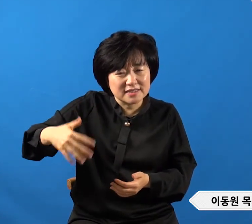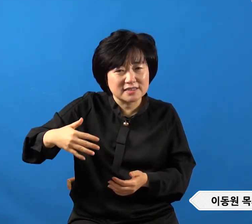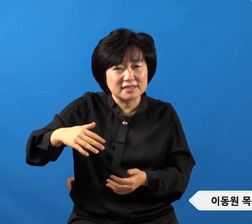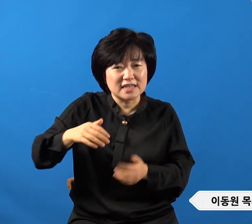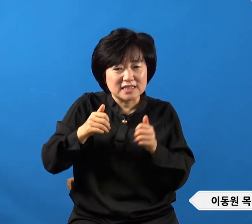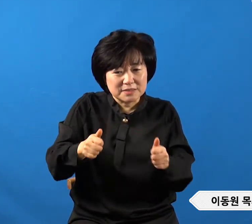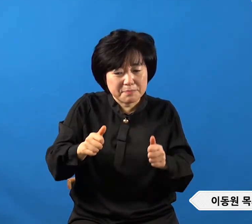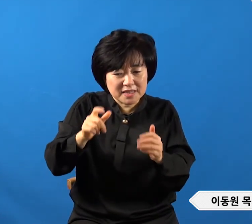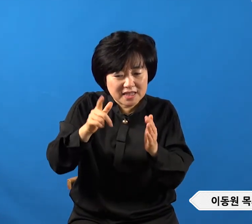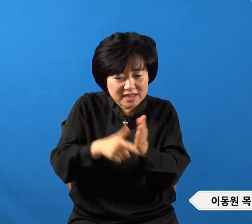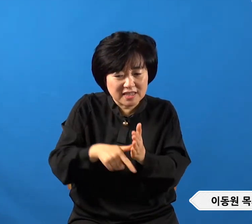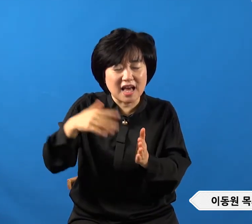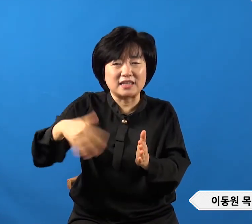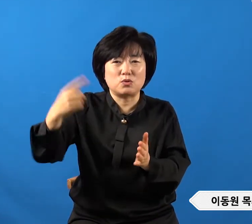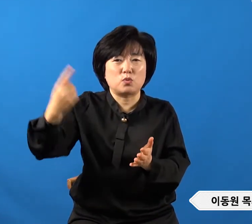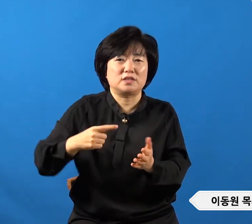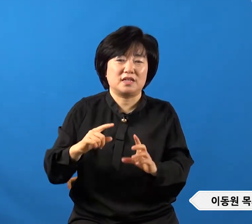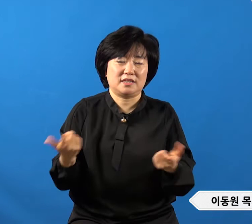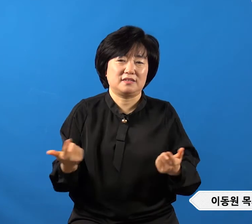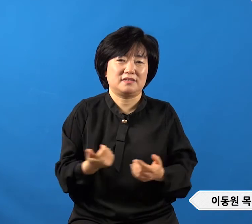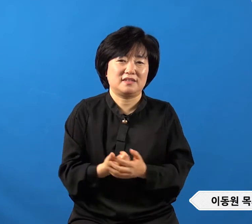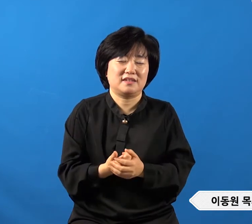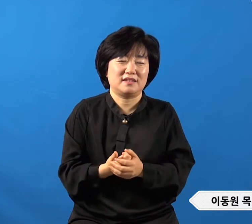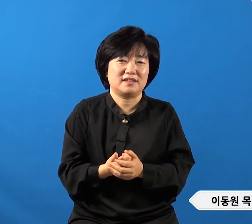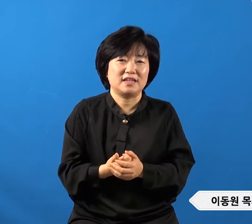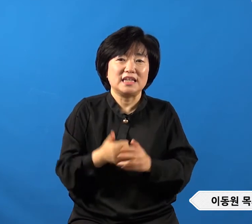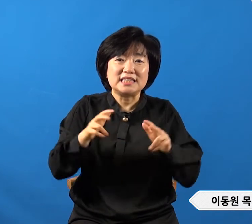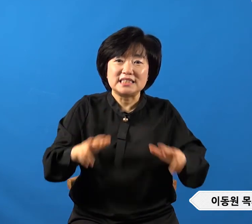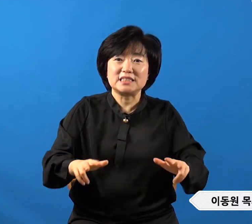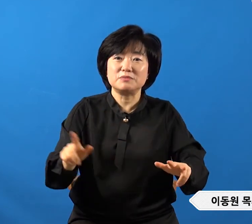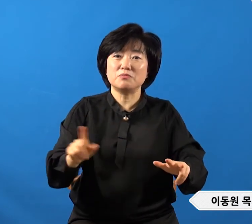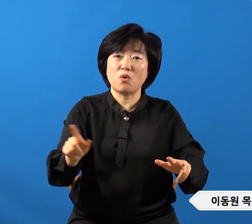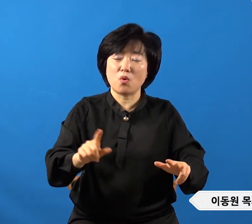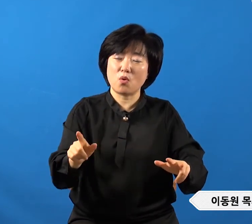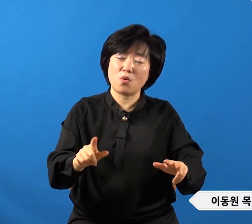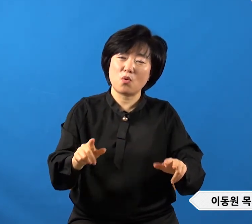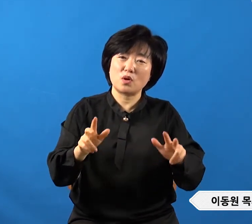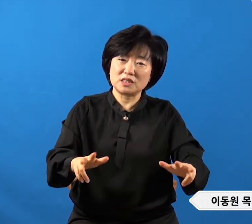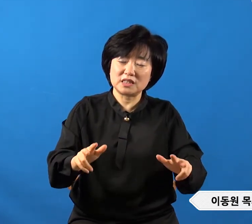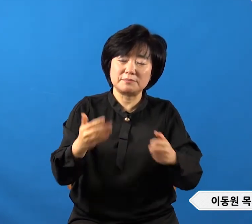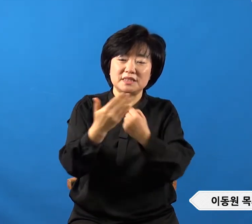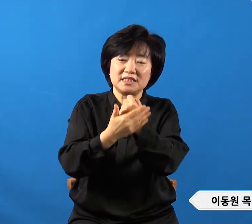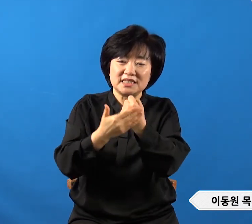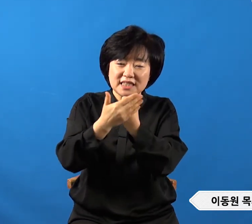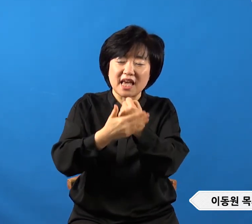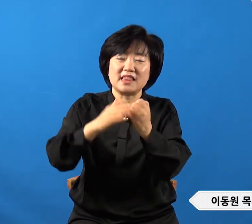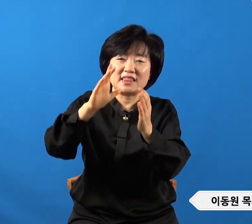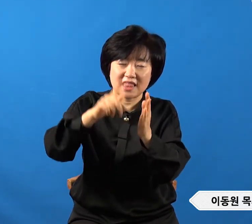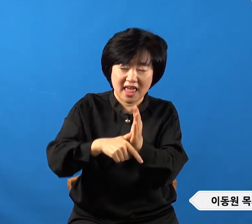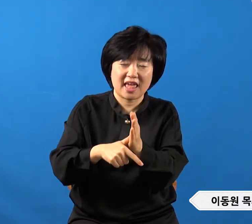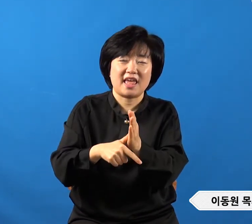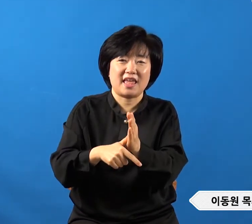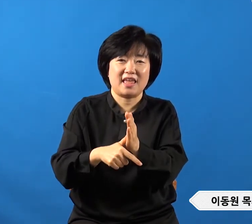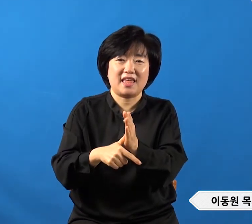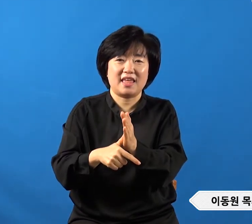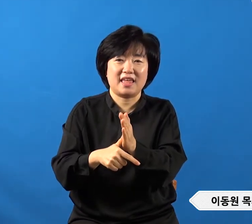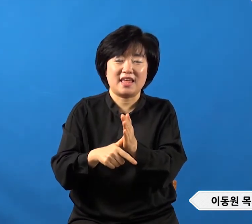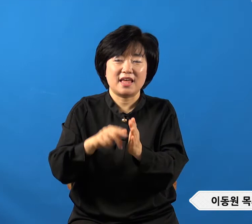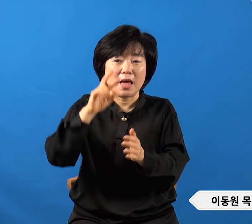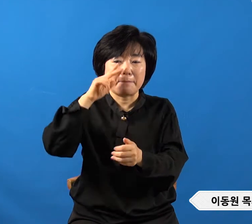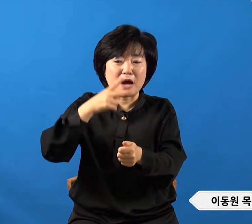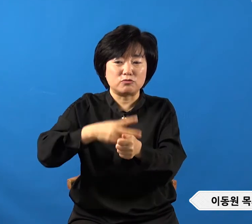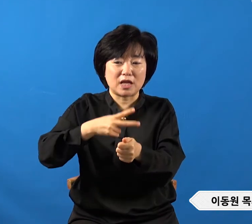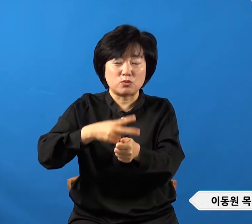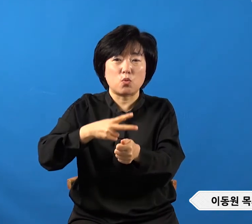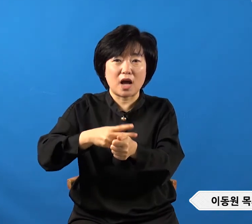그 심판의 때는 오지 않았습니다. 그러면 지금은 뭐예요? 지금은 은혜의 때인 것입니다.